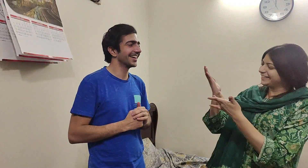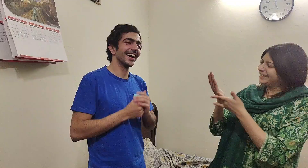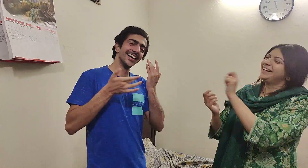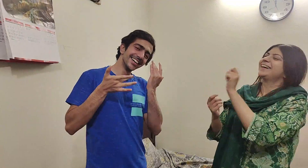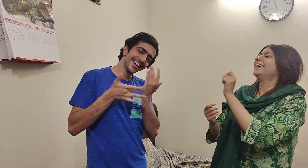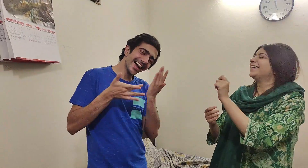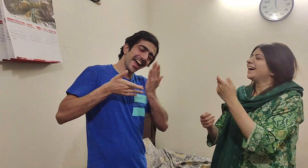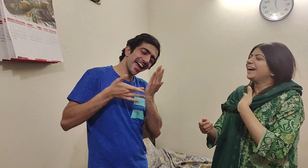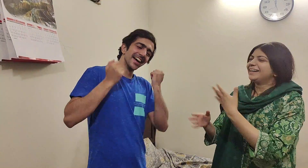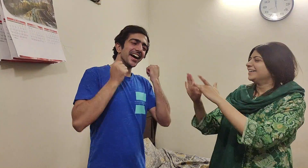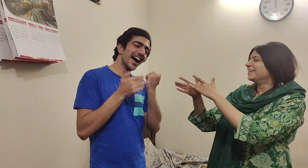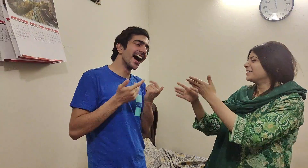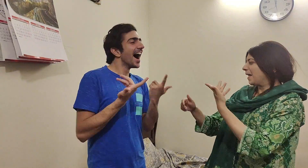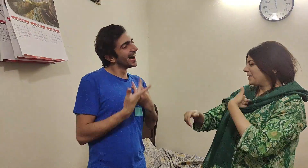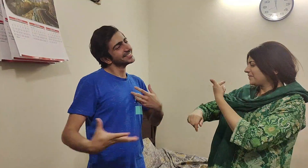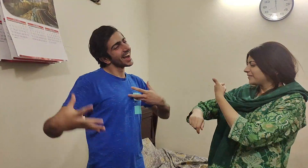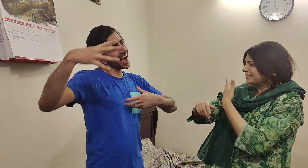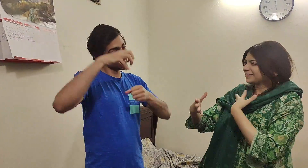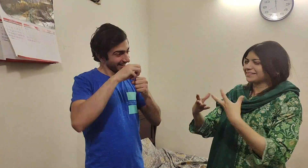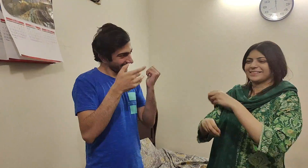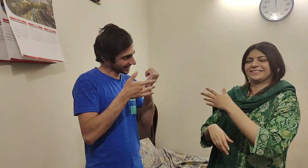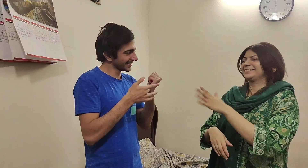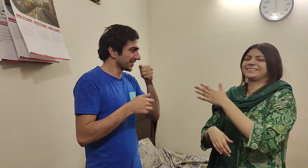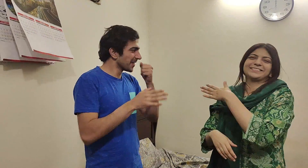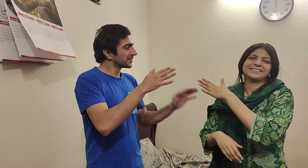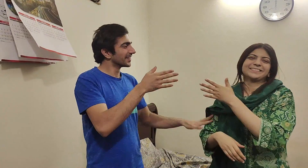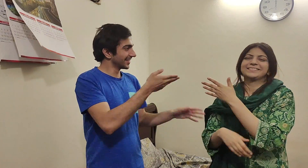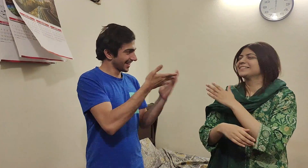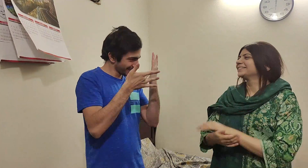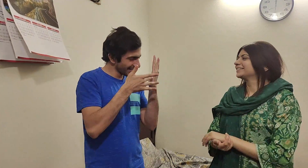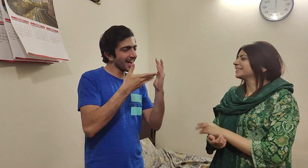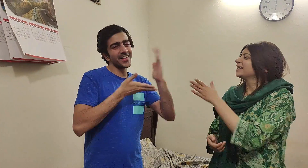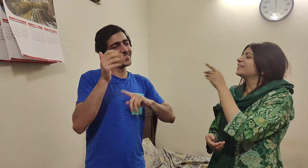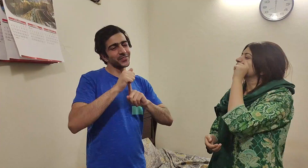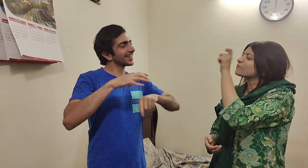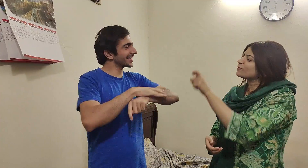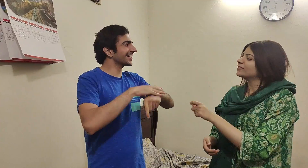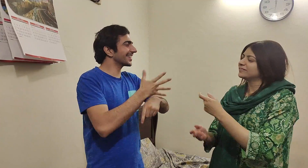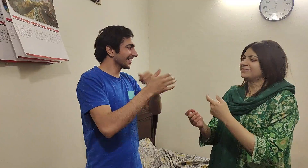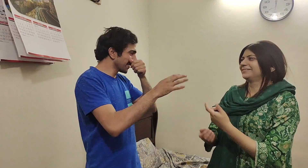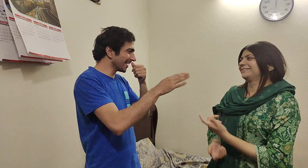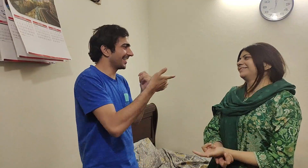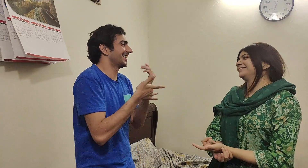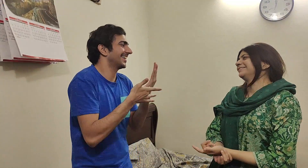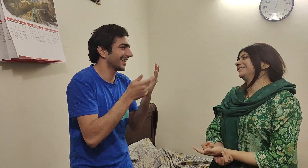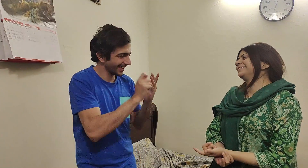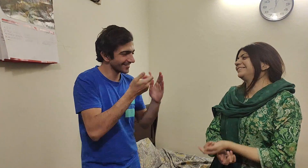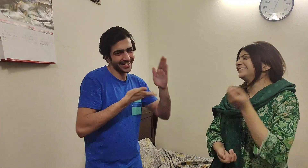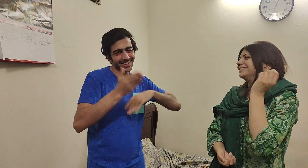है। नहीं जी, वो तो IT का एक्सपीरियंस है ना, वो चूड़ियाँ बनाने का थोड़ी एक्सपीरियंस है, तो तुम जाओ खुद बनाओ अपनी